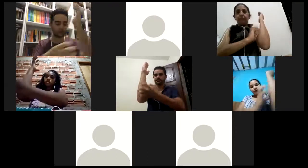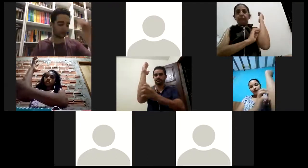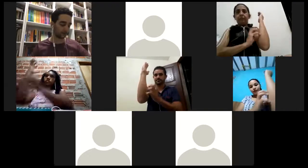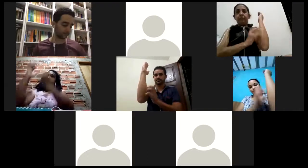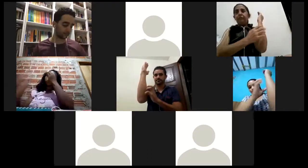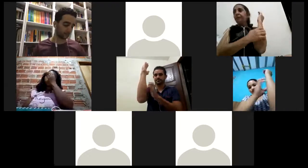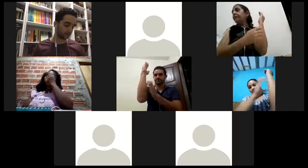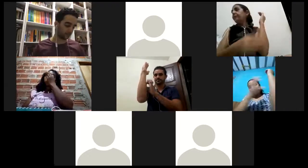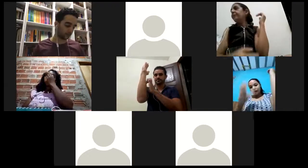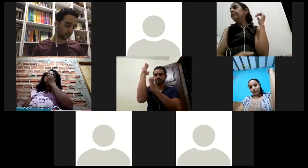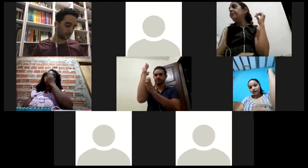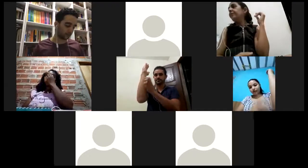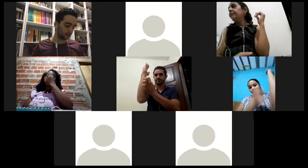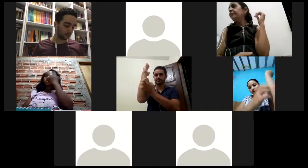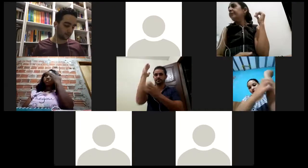pontinhas.